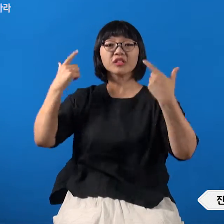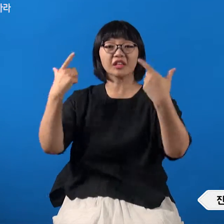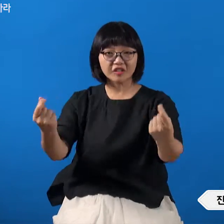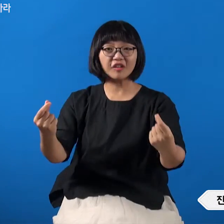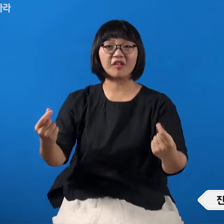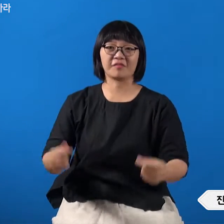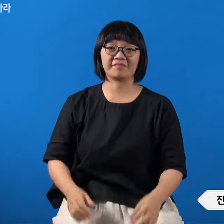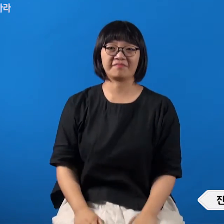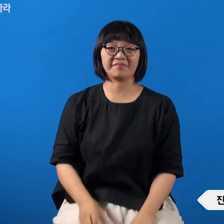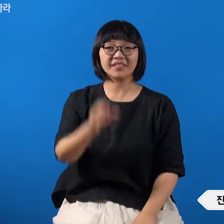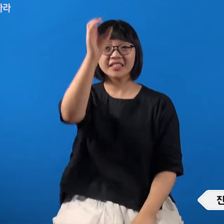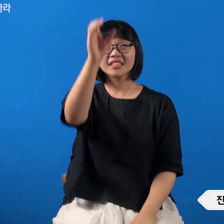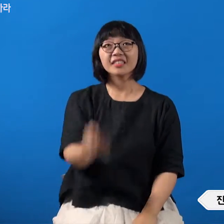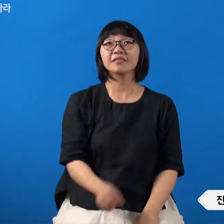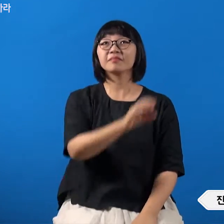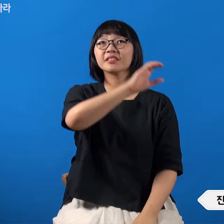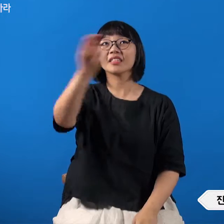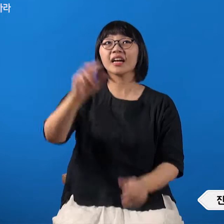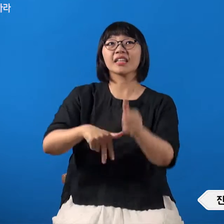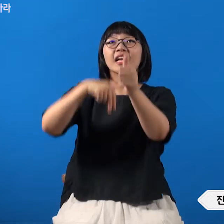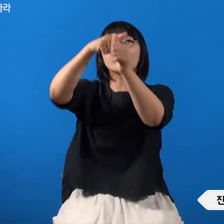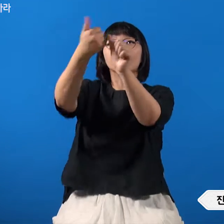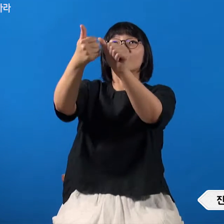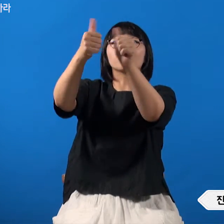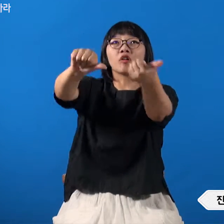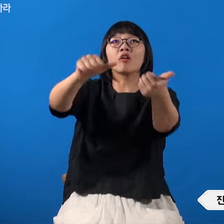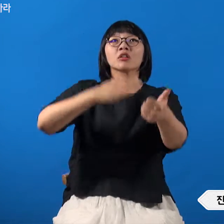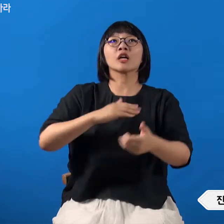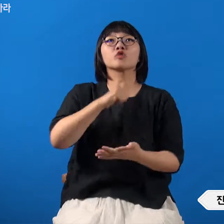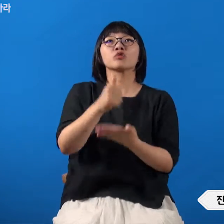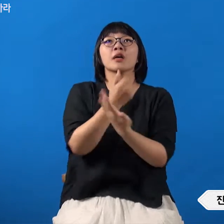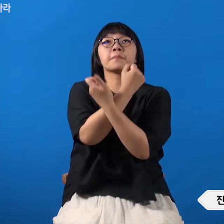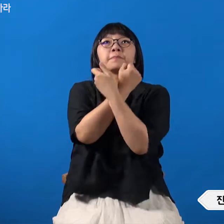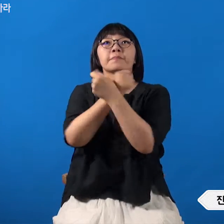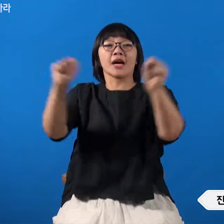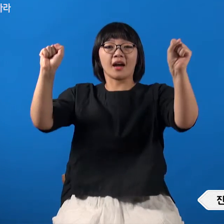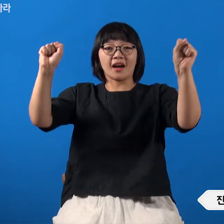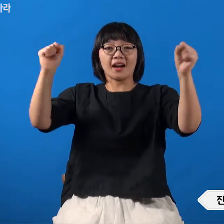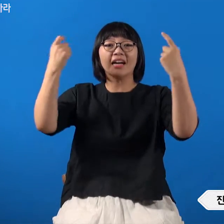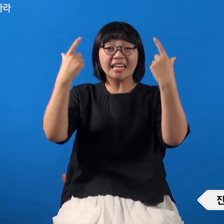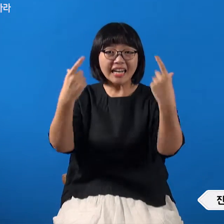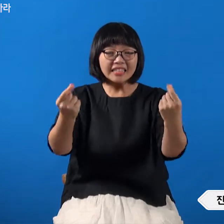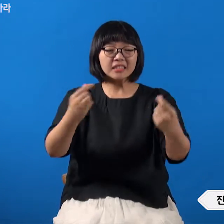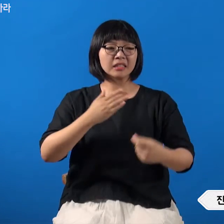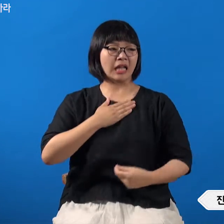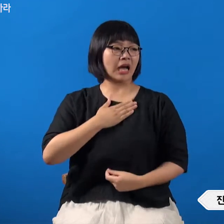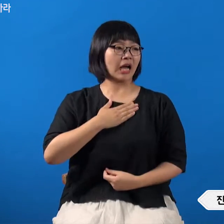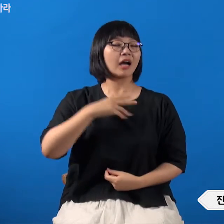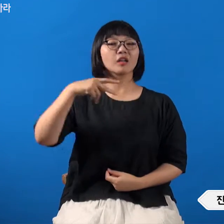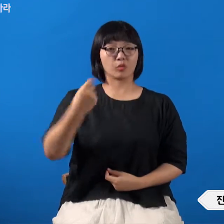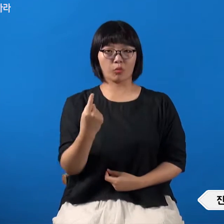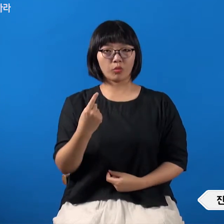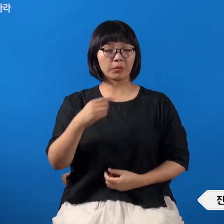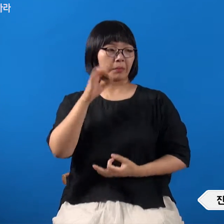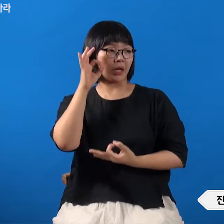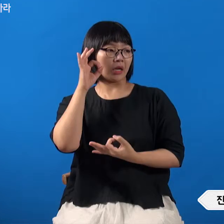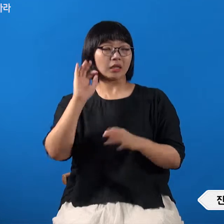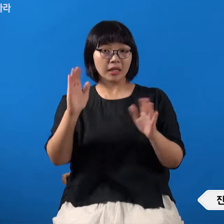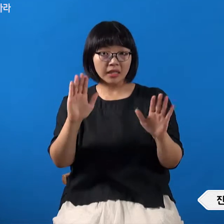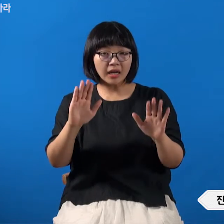십자가에 주신 것처럼 우리도 행함과 진실함으로 베품의 삶을 살